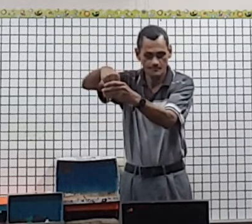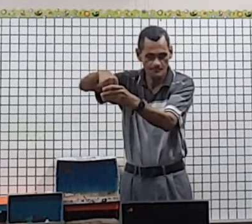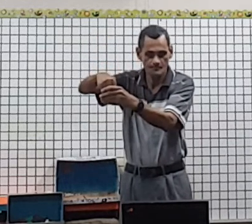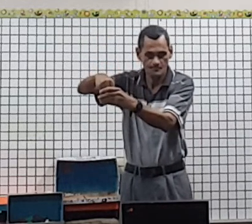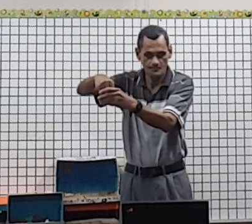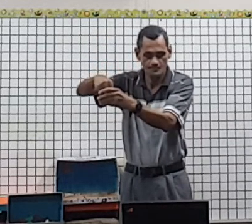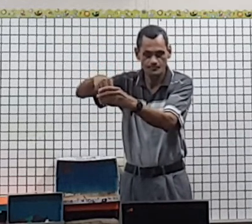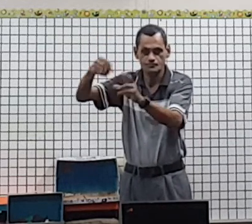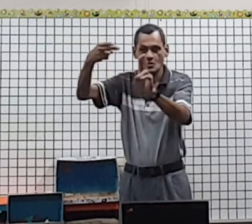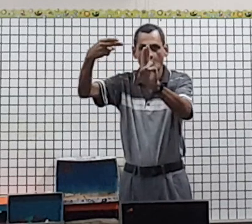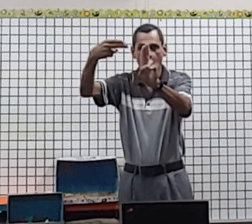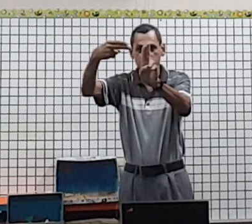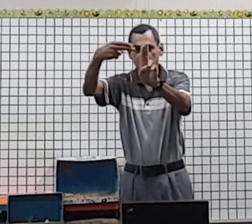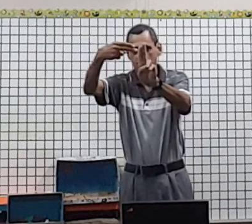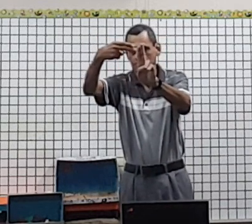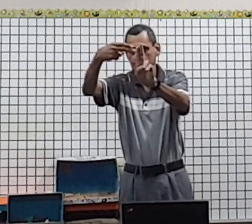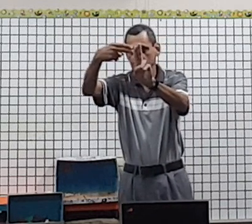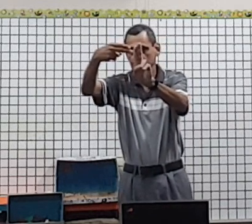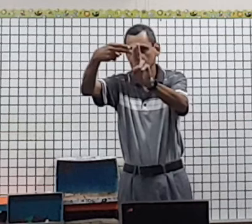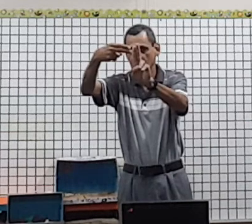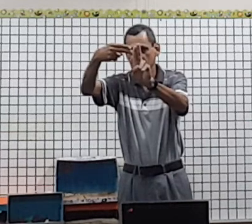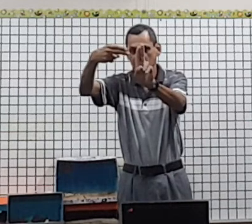Adentro. Hotel.